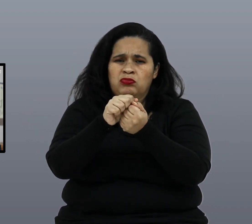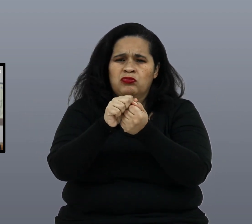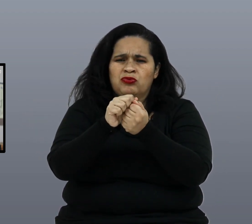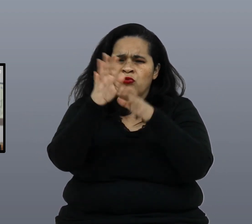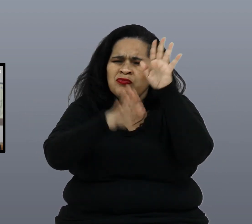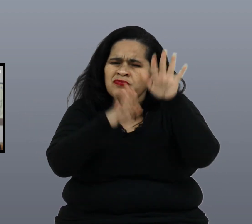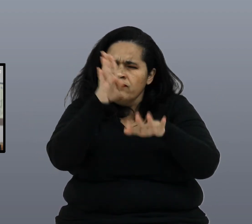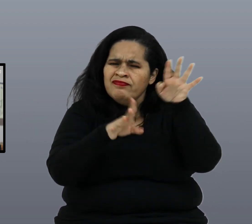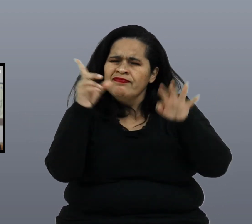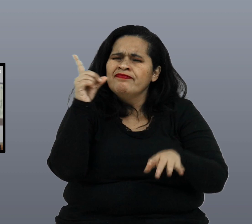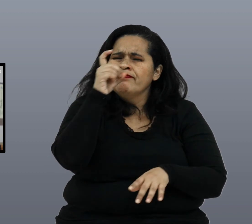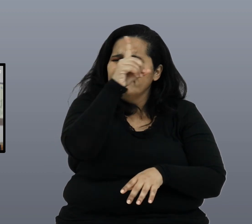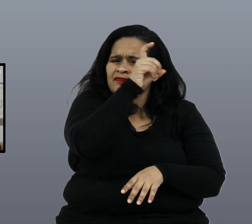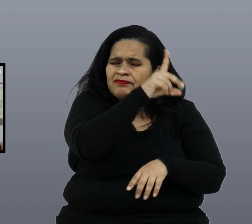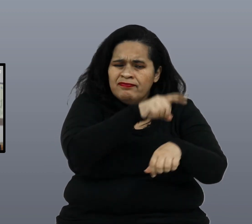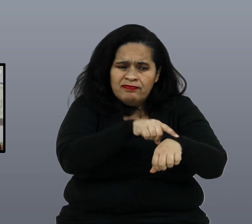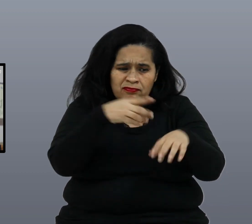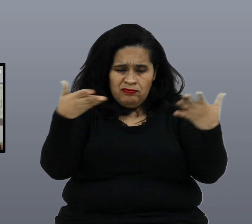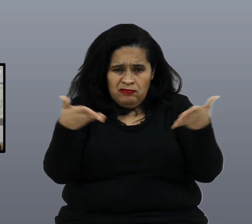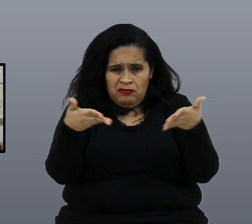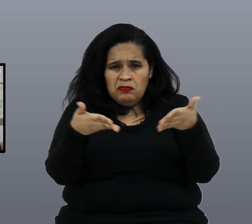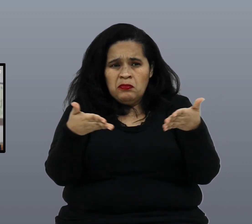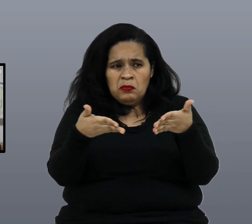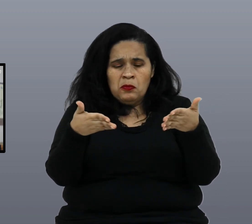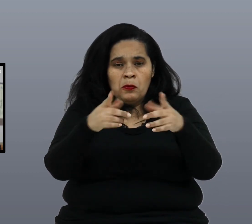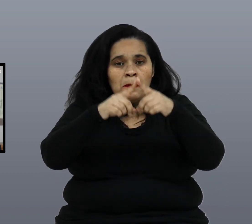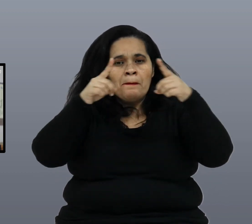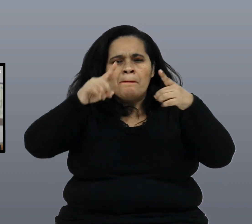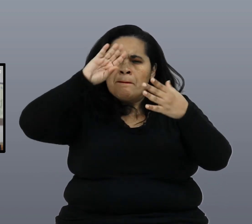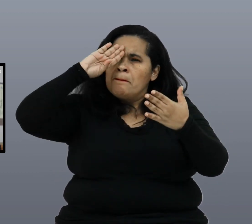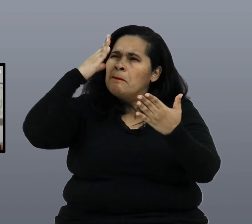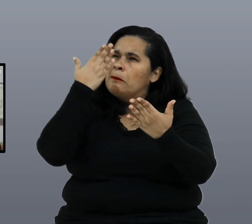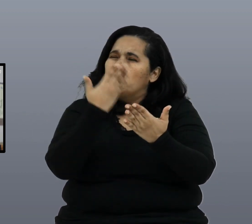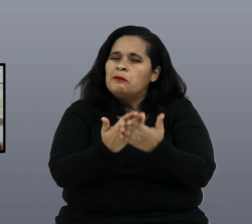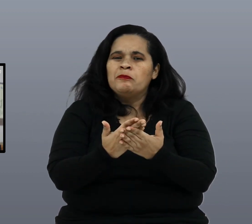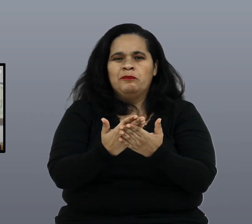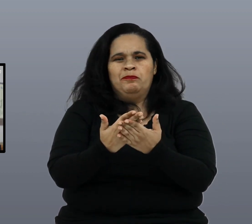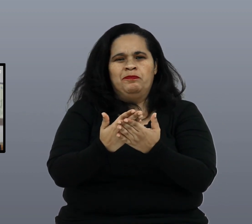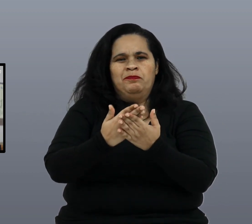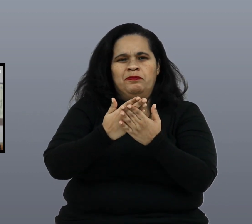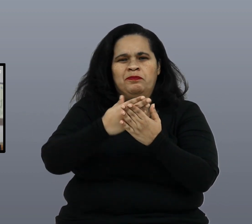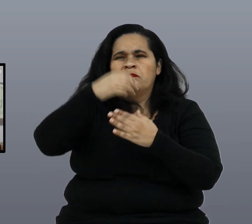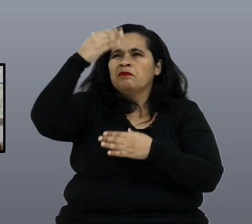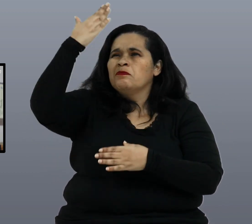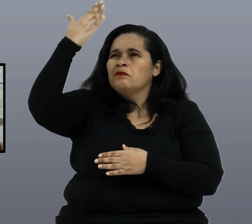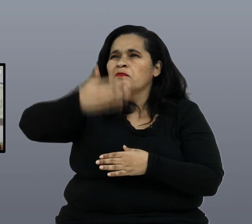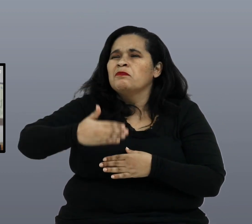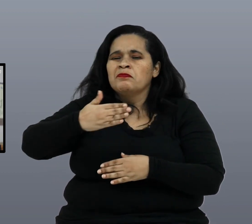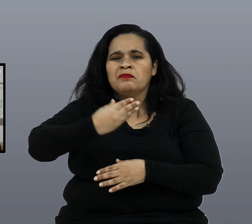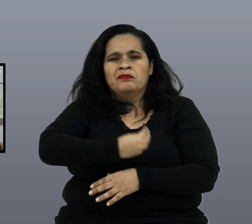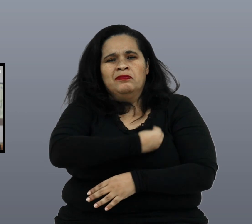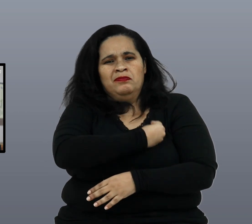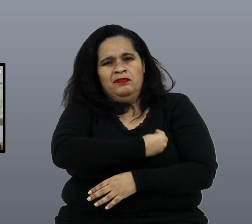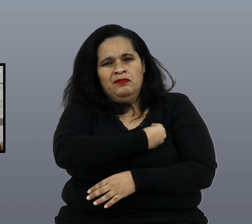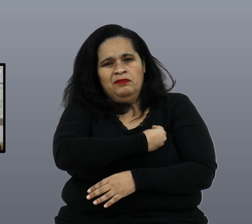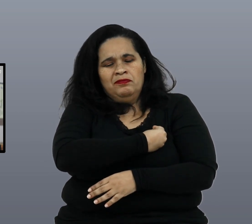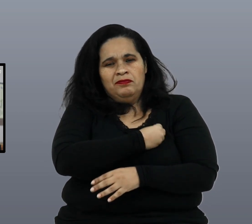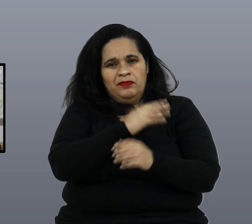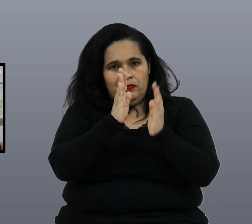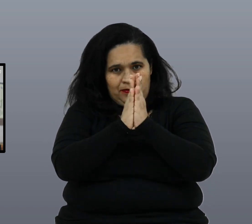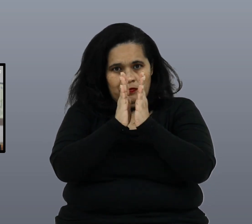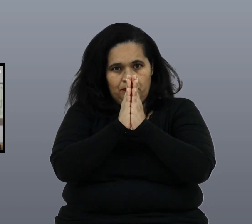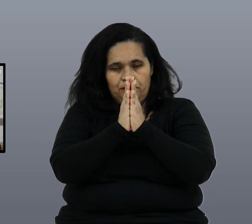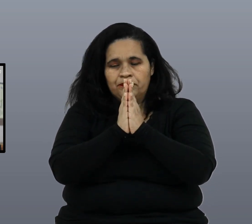que seja o tempo que nós estamos fazendo, nós podemos confiar no cuidado dEle, na presença dEle nas nossas vidas. Vamos orar